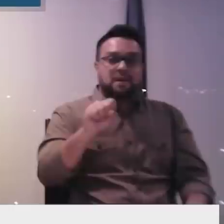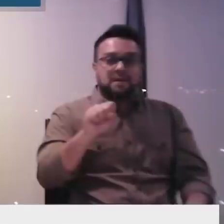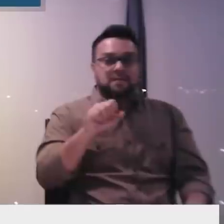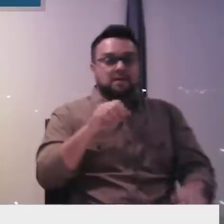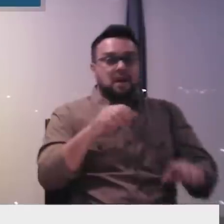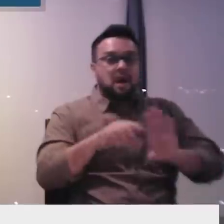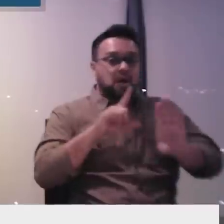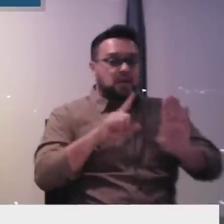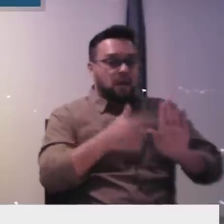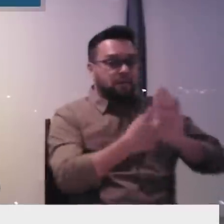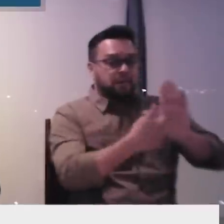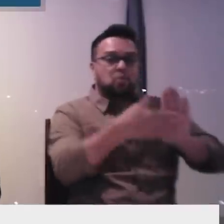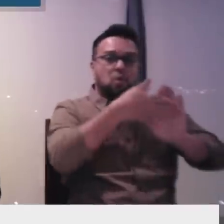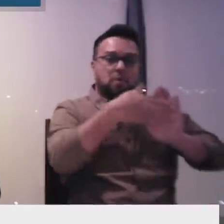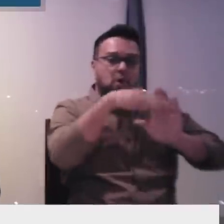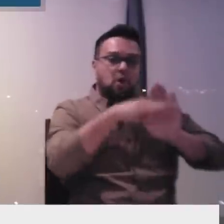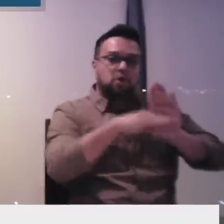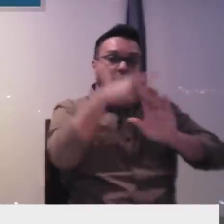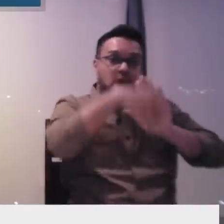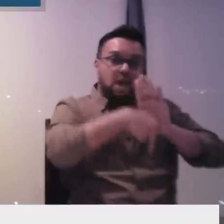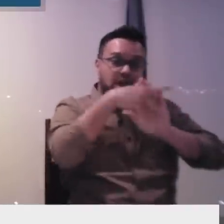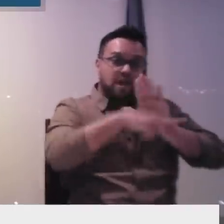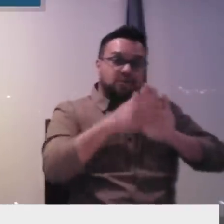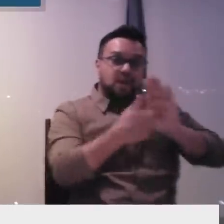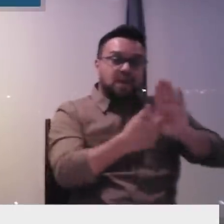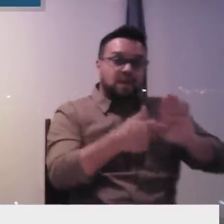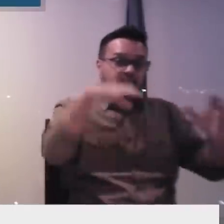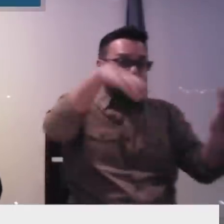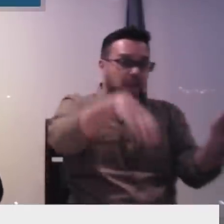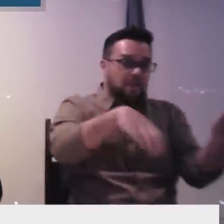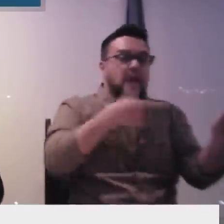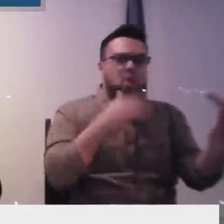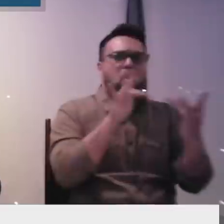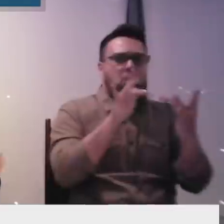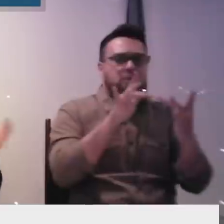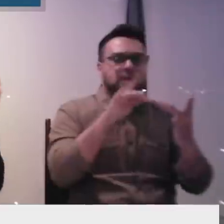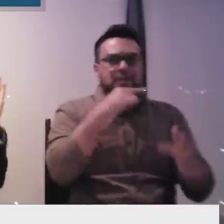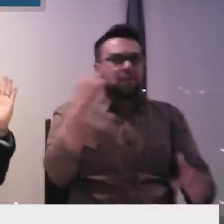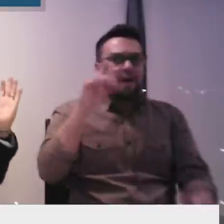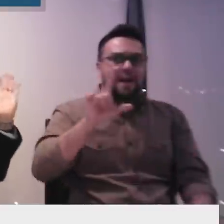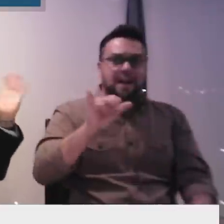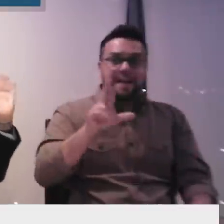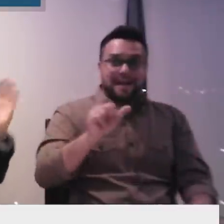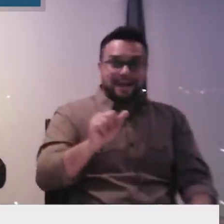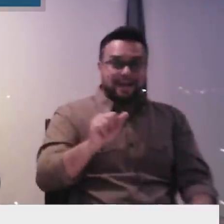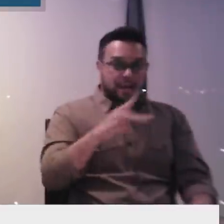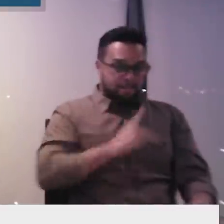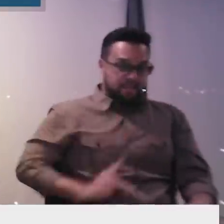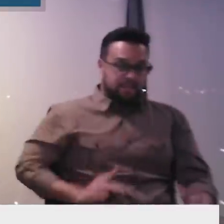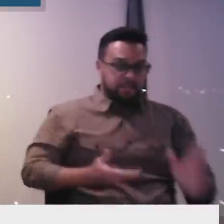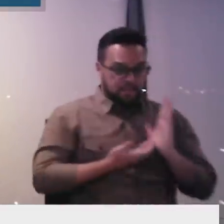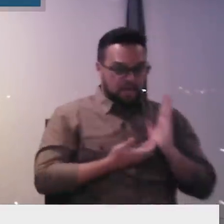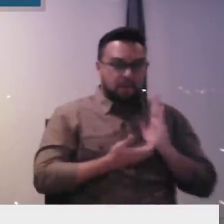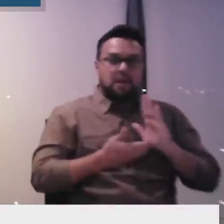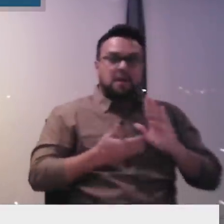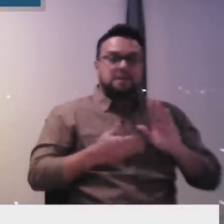um projeto de lei complementar no parlamento. Tive em contato com o Arthur Lira, quando estive com ele nessa semana lá em